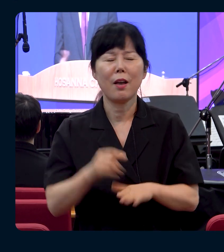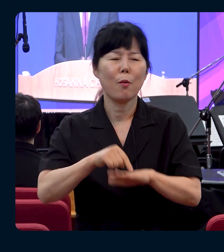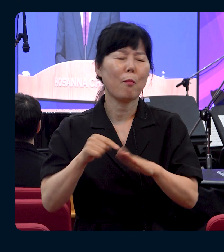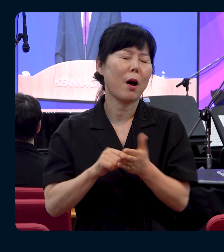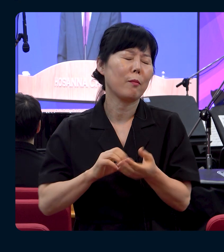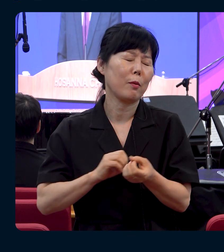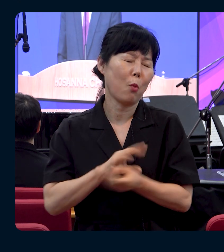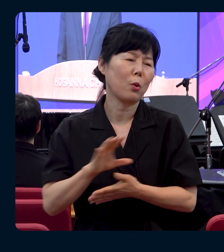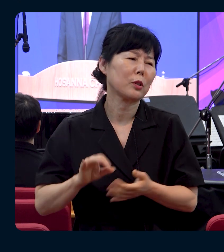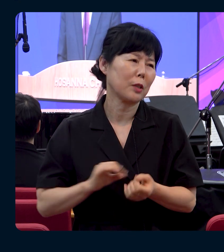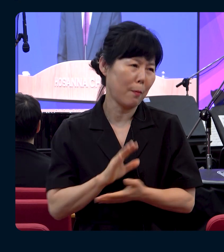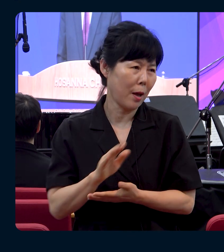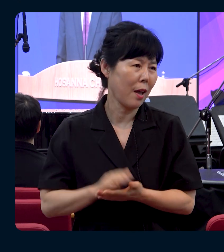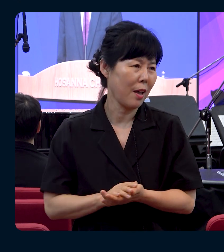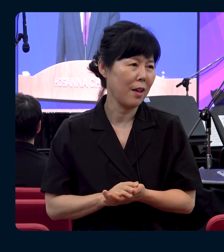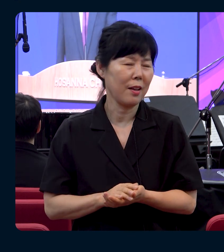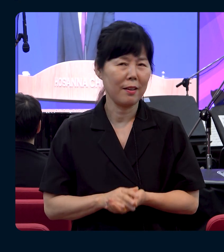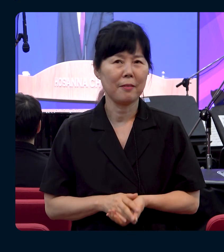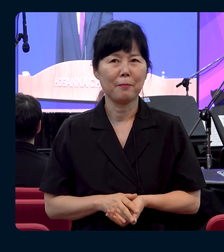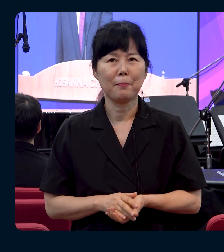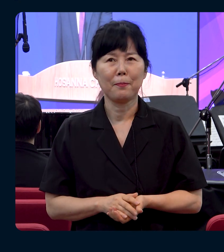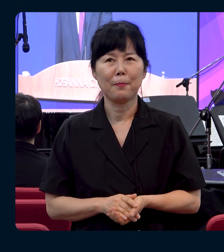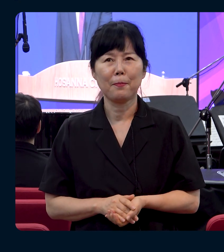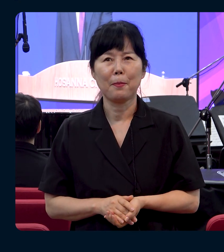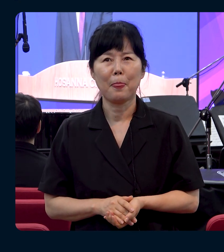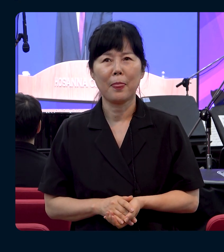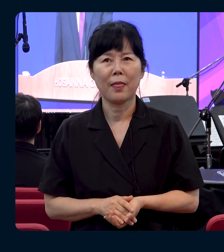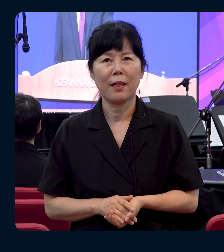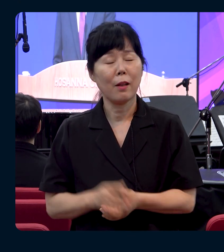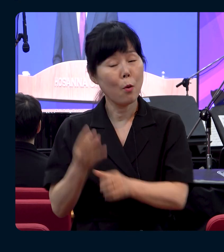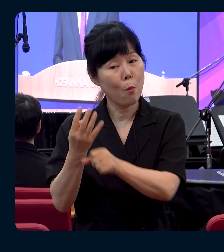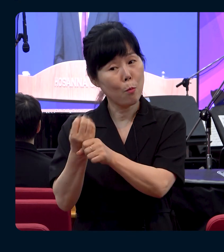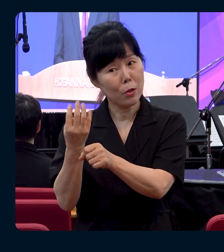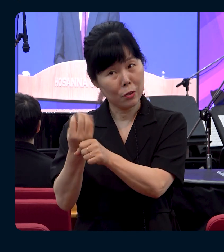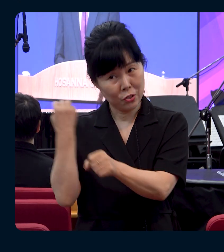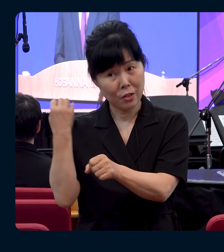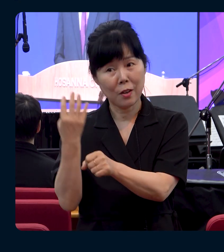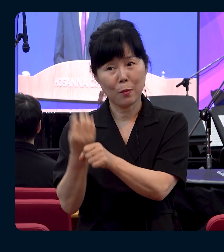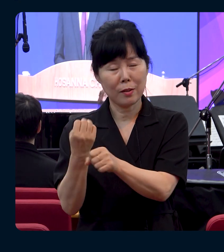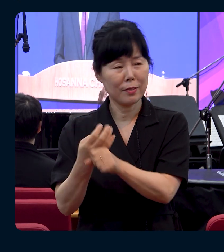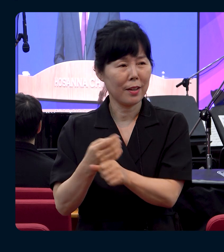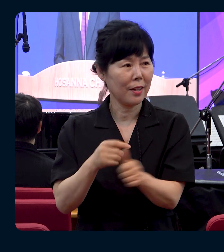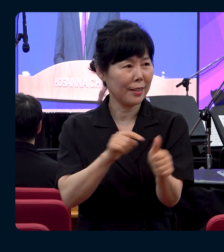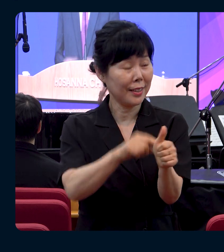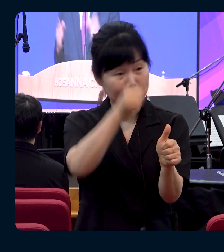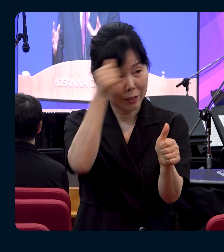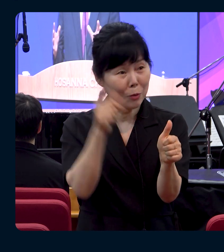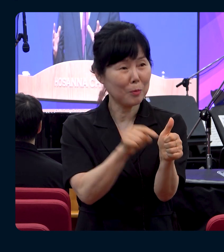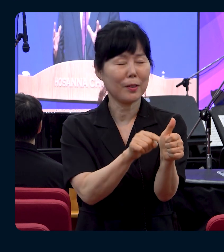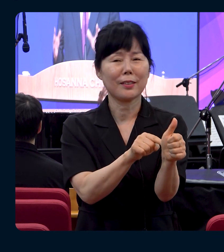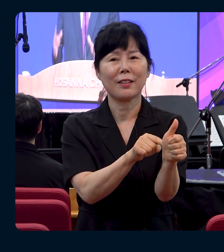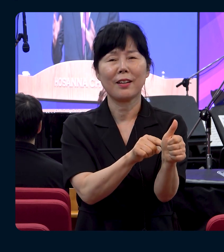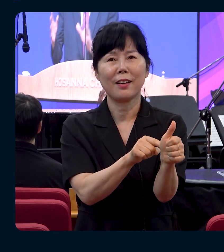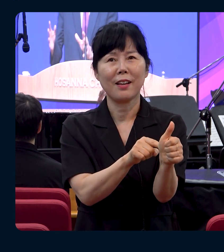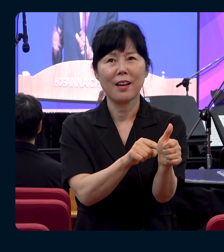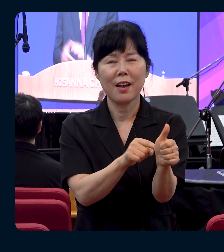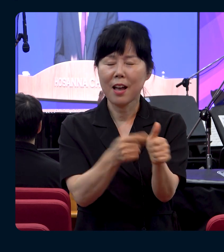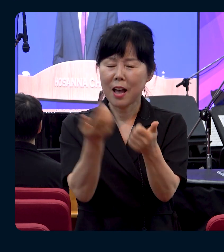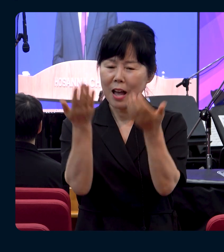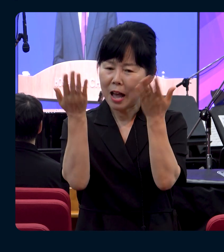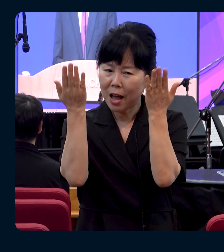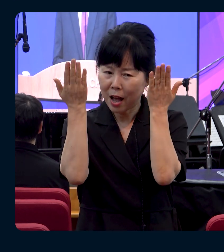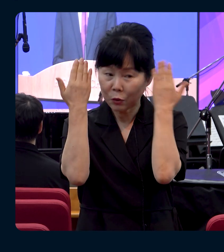마음이었기 때문에 복잡했습니다. 몇 년 전에 장로님께서 학교에서